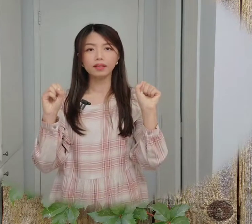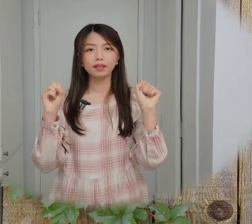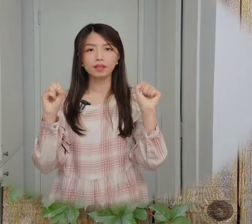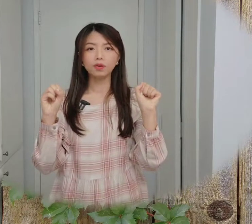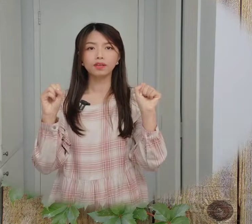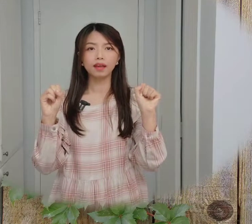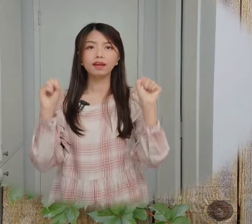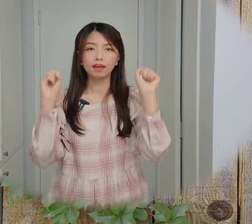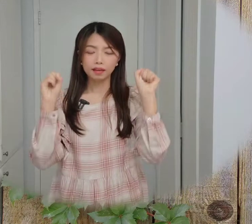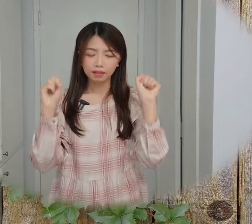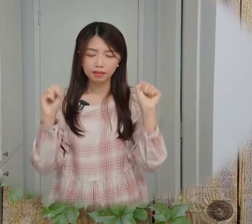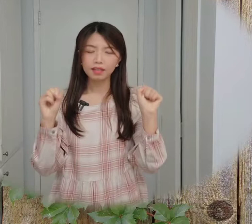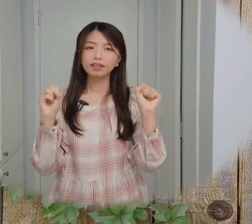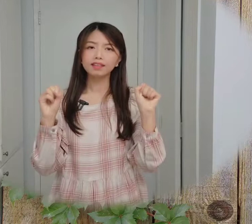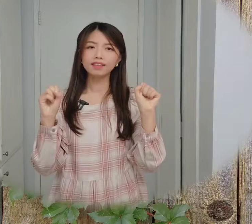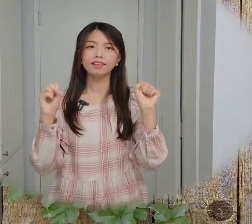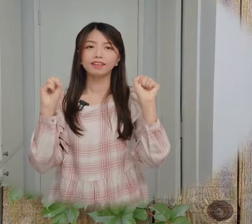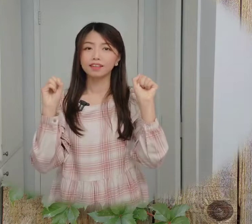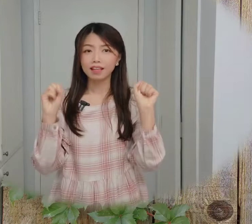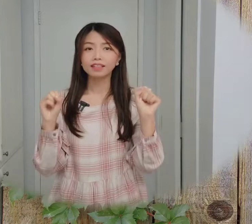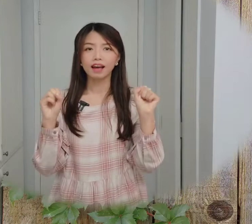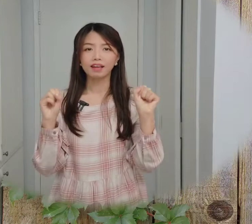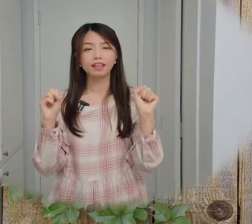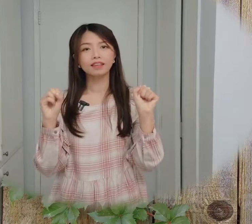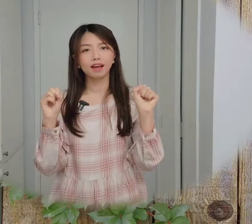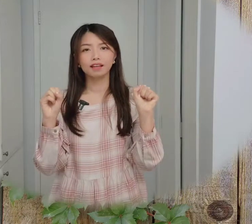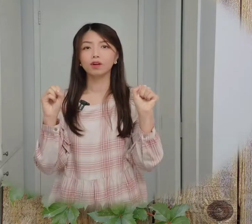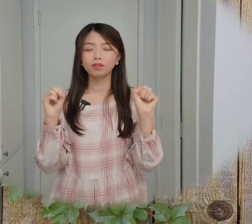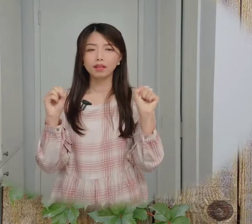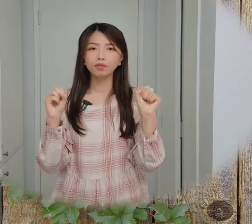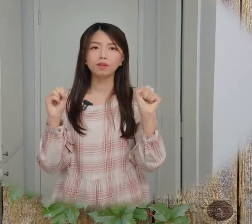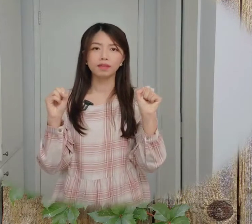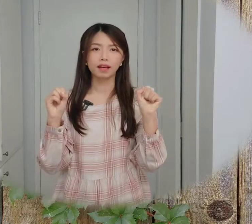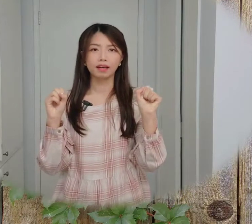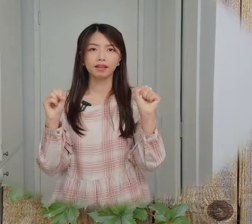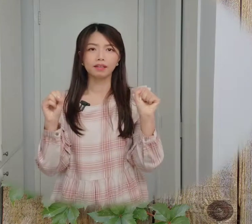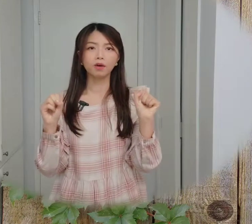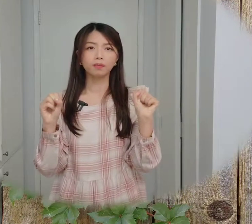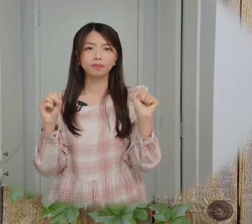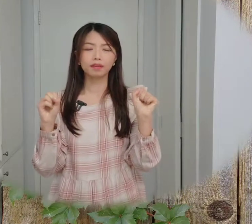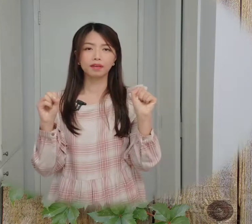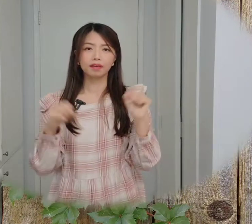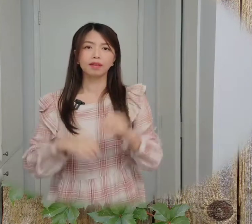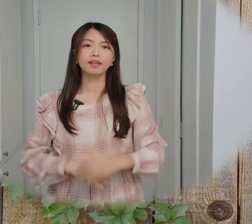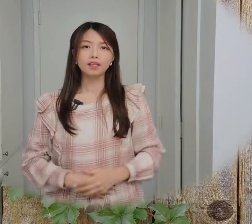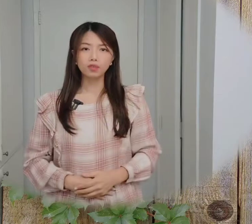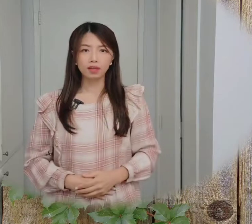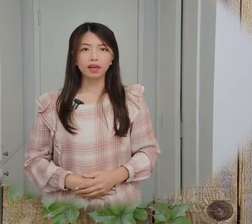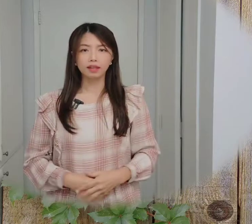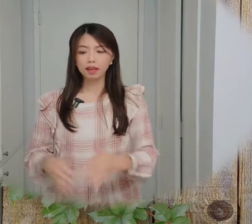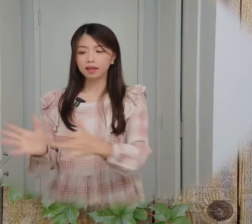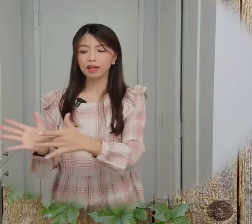라고 한 뜻의 수어인데, 이 뜻은 계시다, 있다 이런 뜻의 수어입니다. 그래서